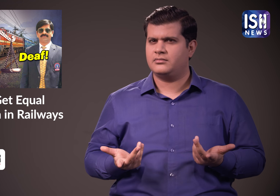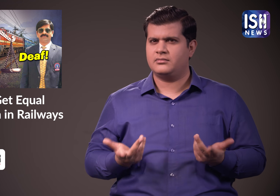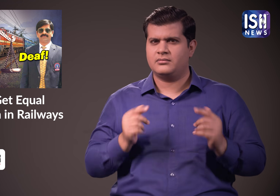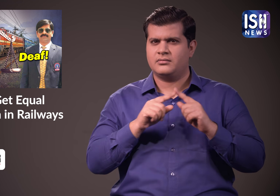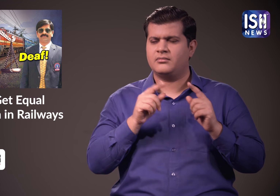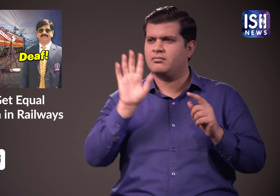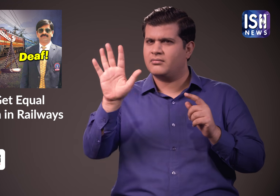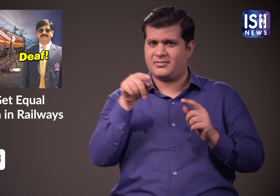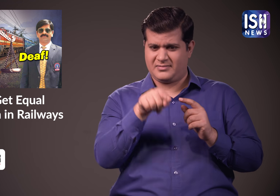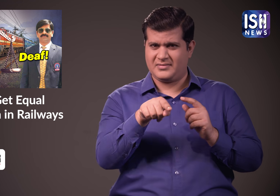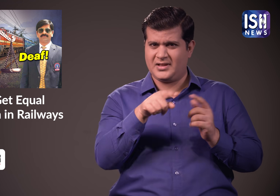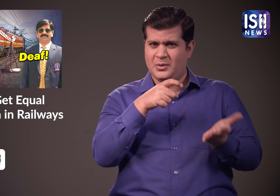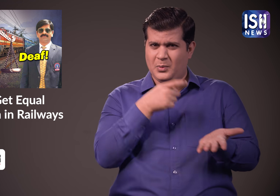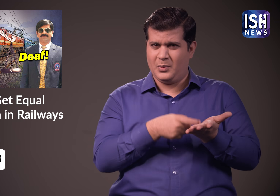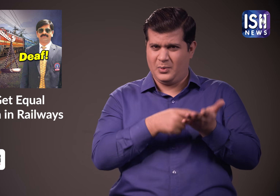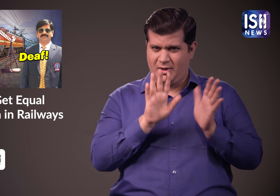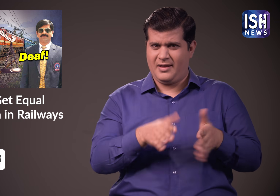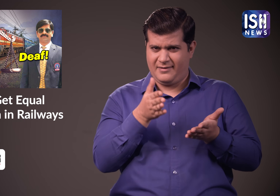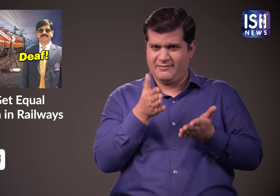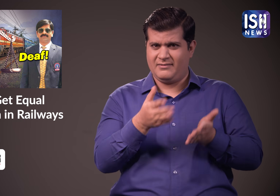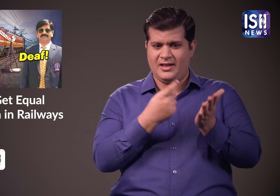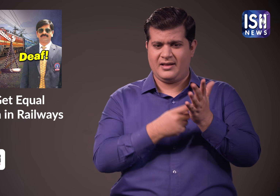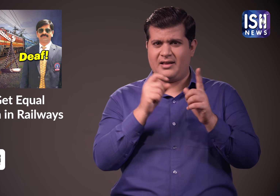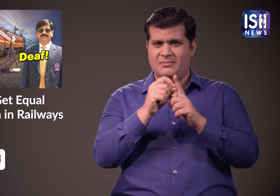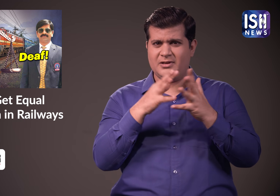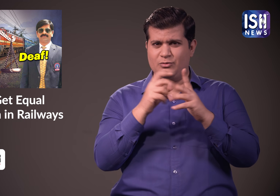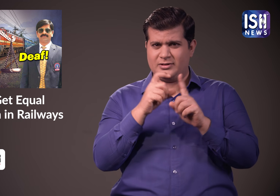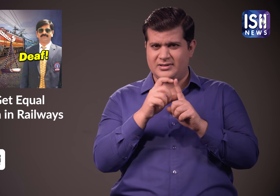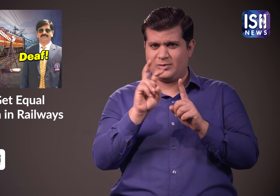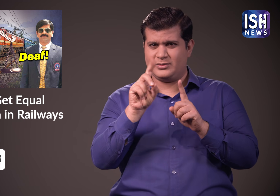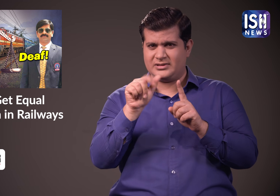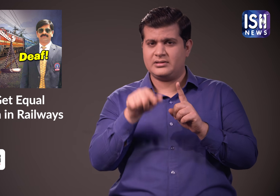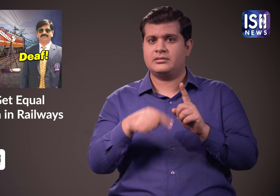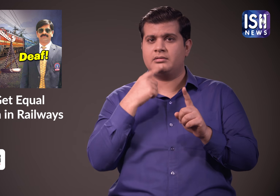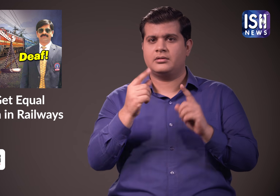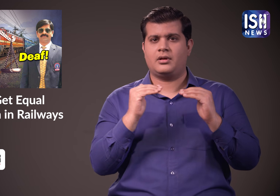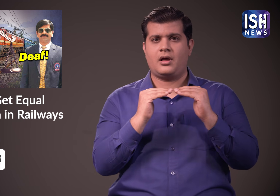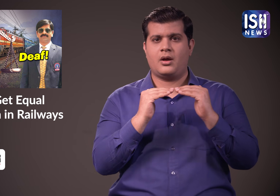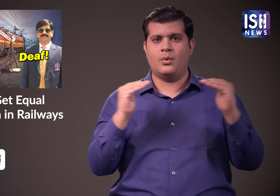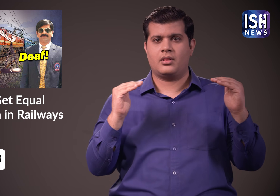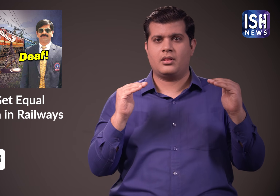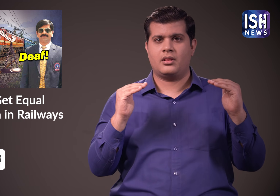रियायत दी जाती है, RPWD Act 2016 में समानता का उल्लेक है